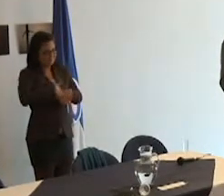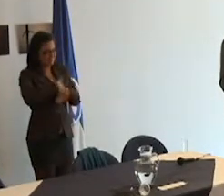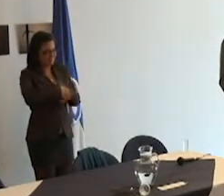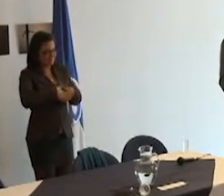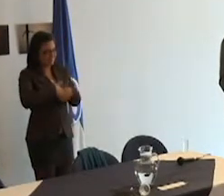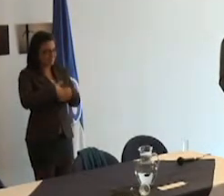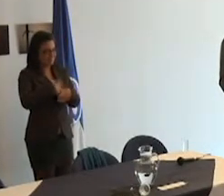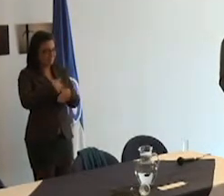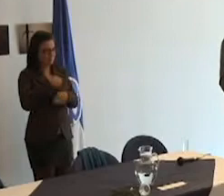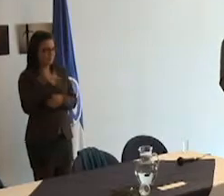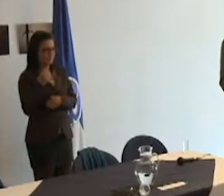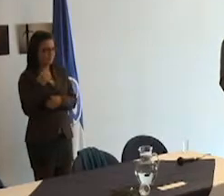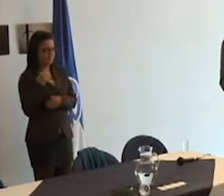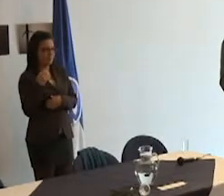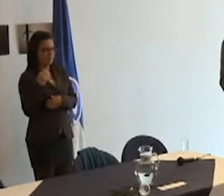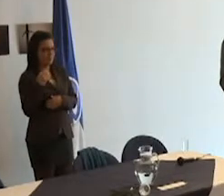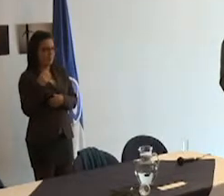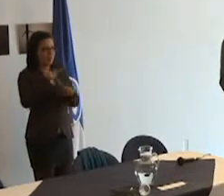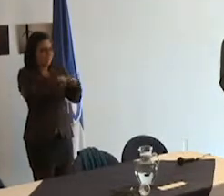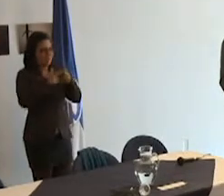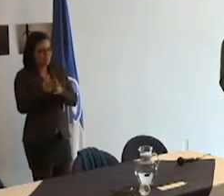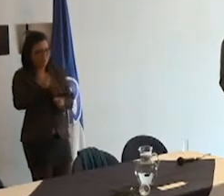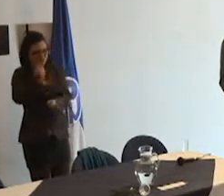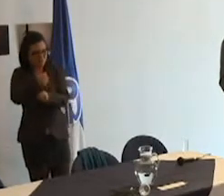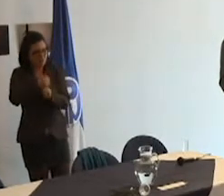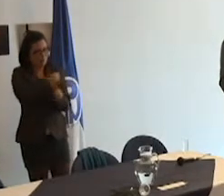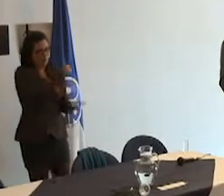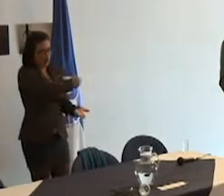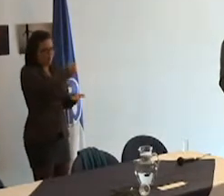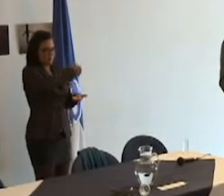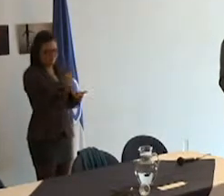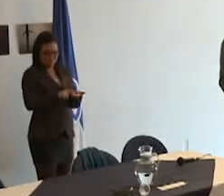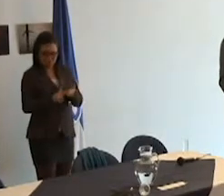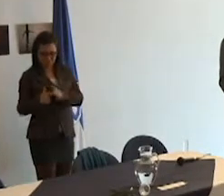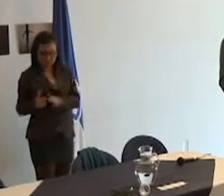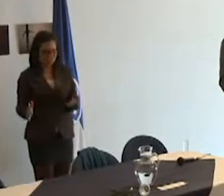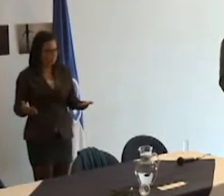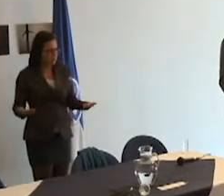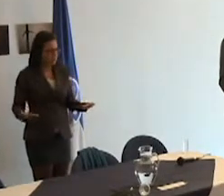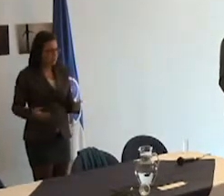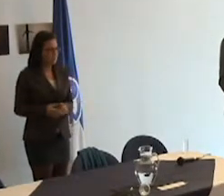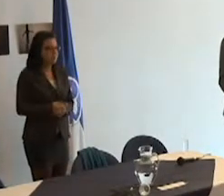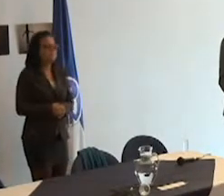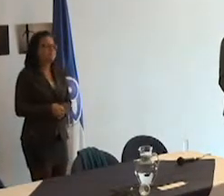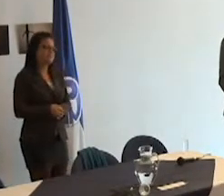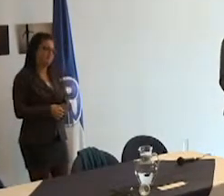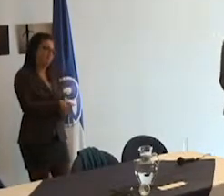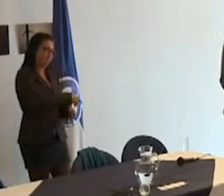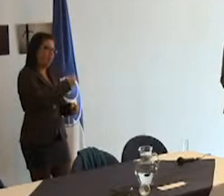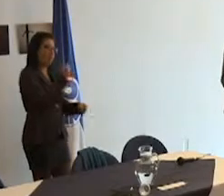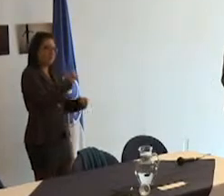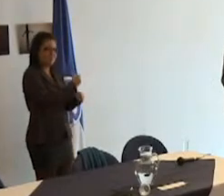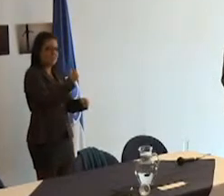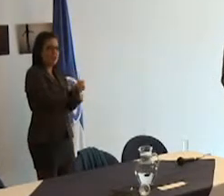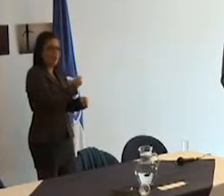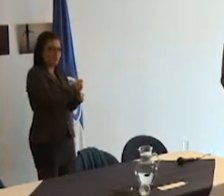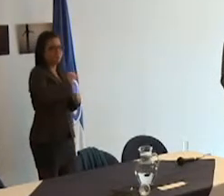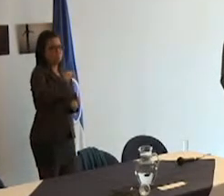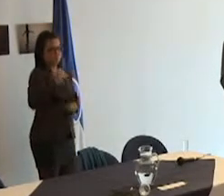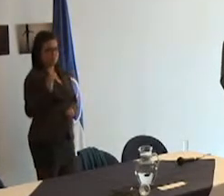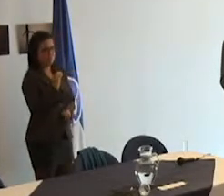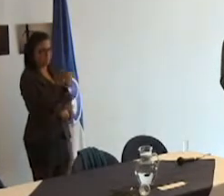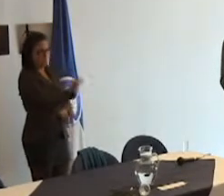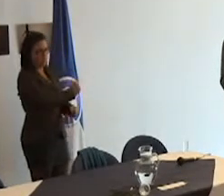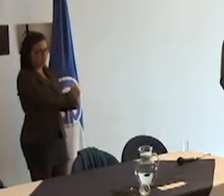de la relación trabajo-capital quedó establecido de la siguiente manera: existían unos trabajos que eran pagos